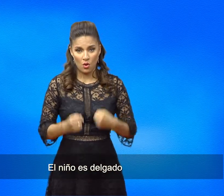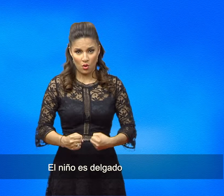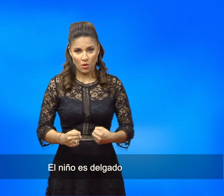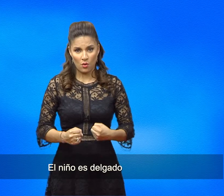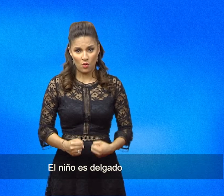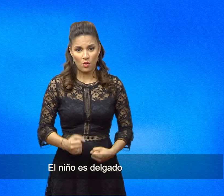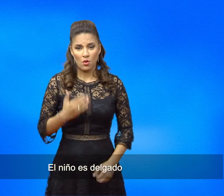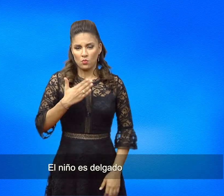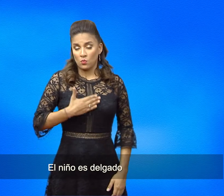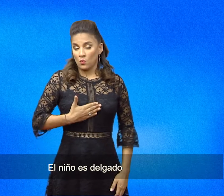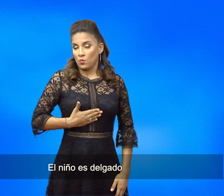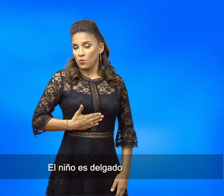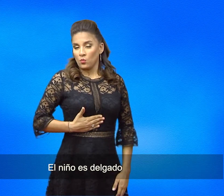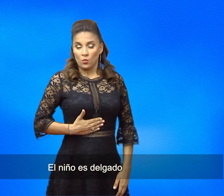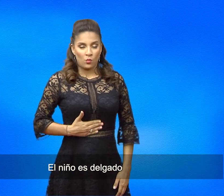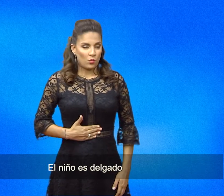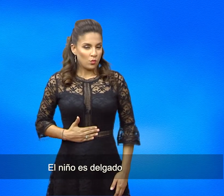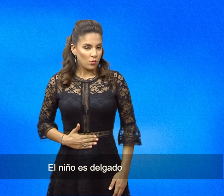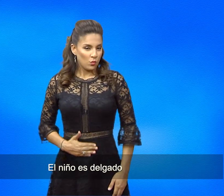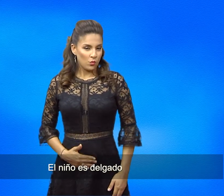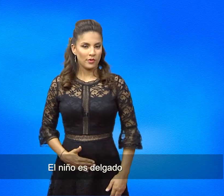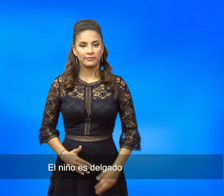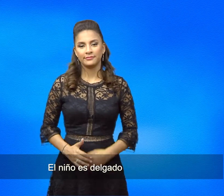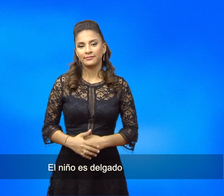el niño es delgado